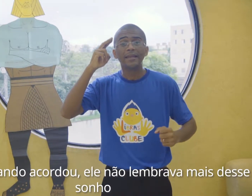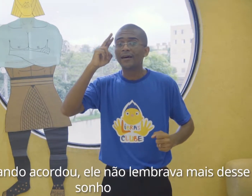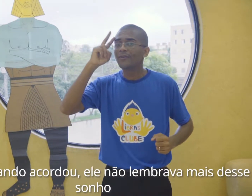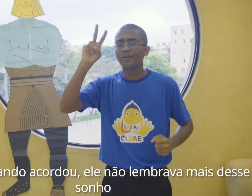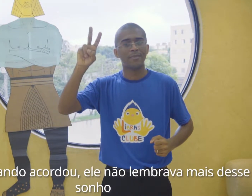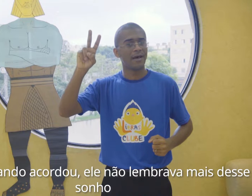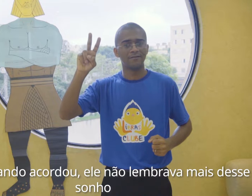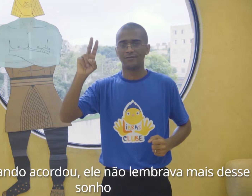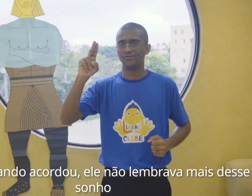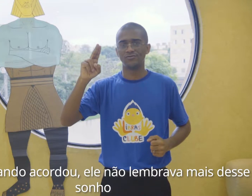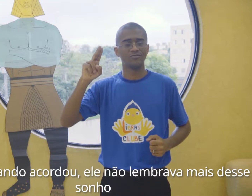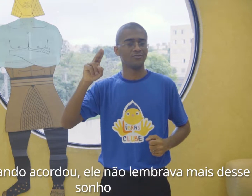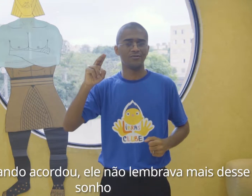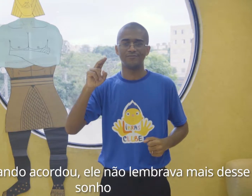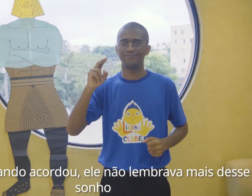não lembrava do sonho.